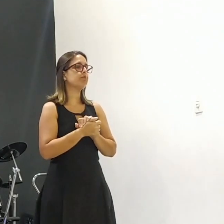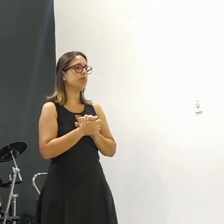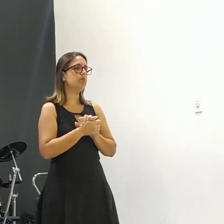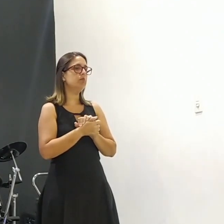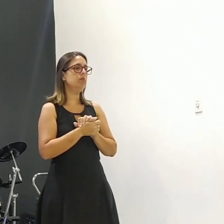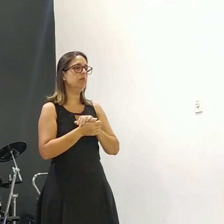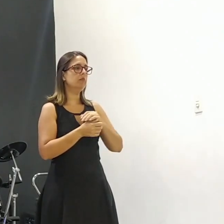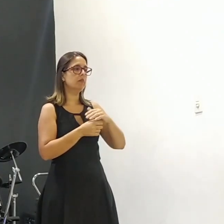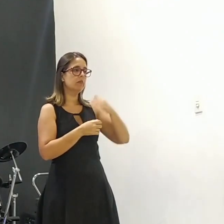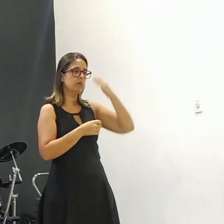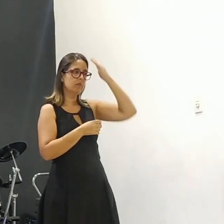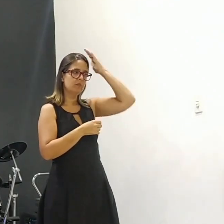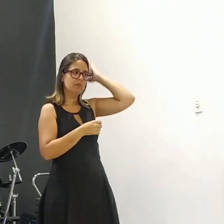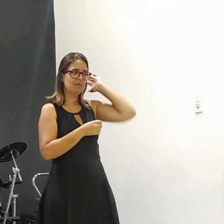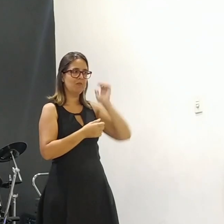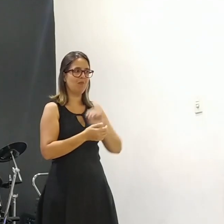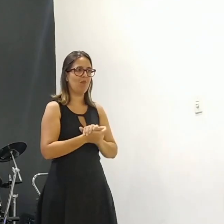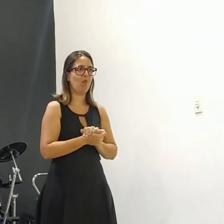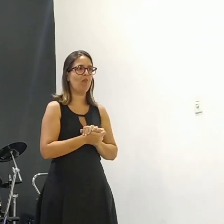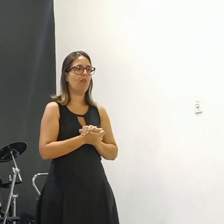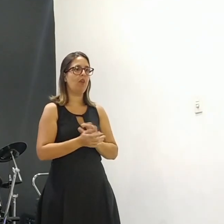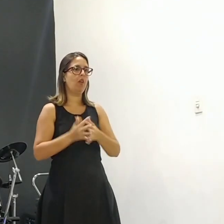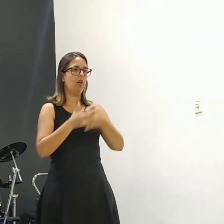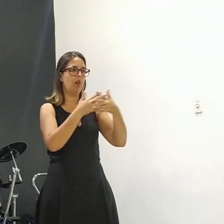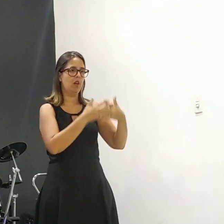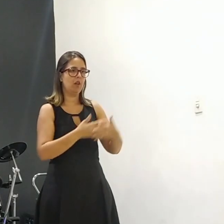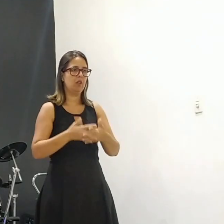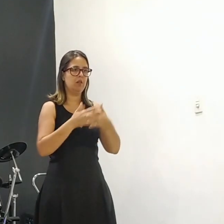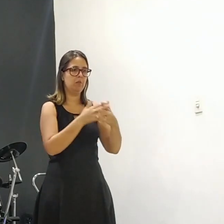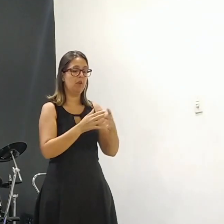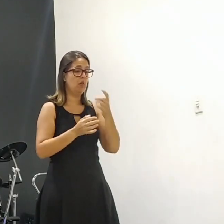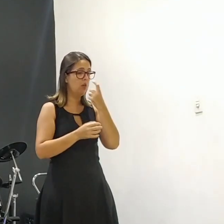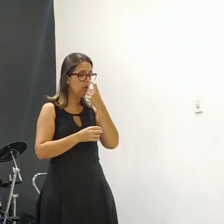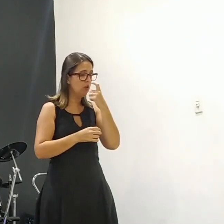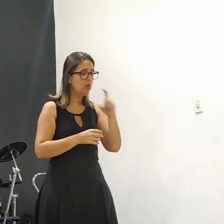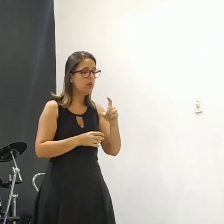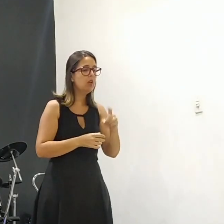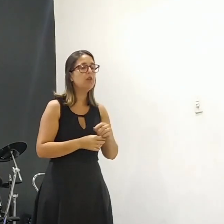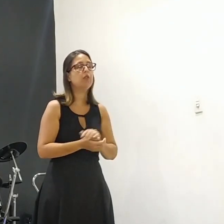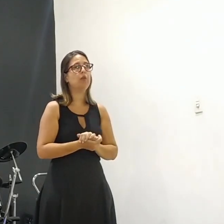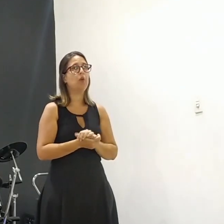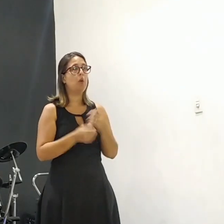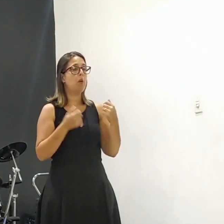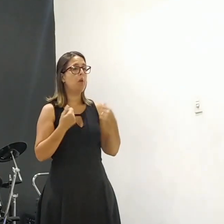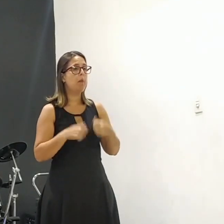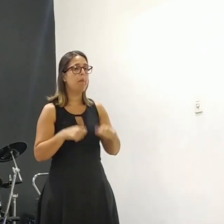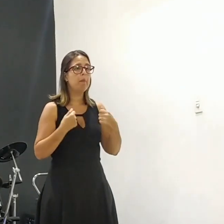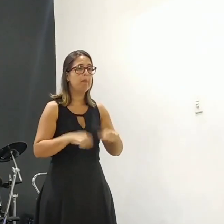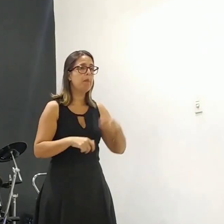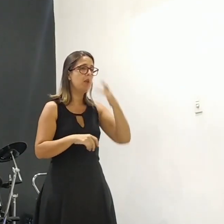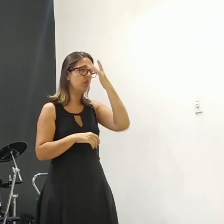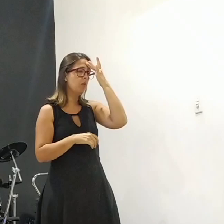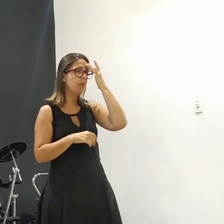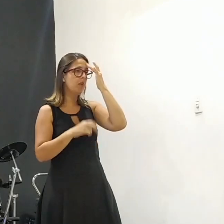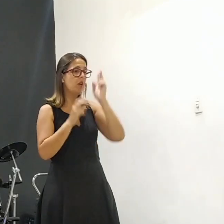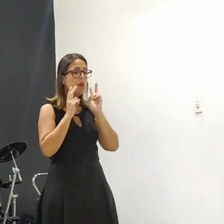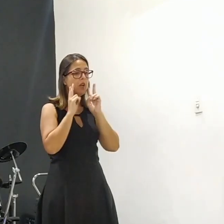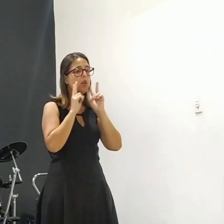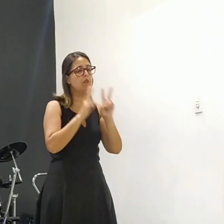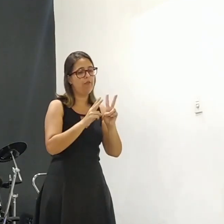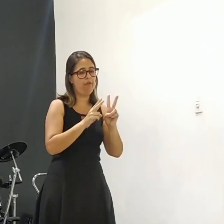madrugadas lá de Copacabana, naquele caminhão do lixo ali. Pessoas com necessidade, que vê em você